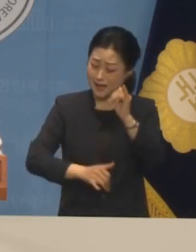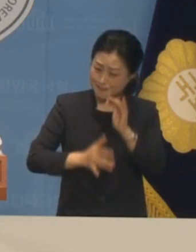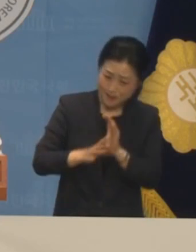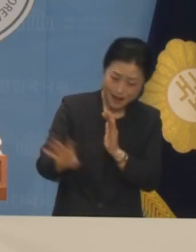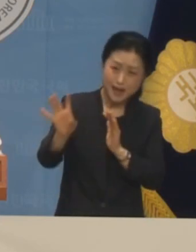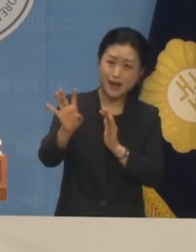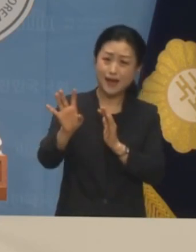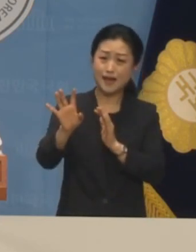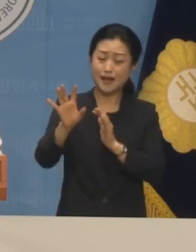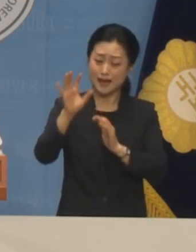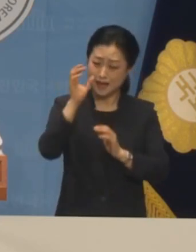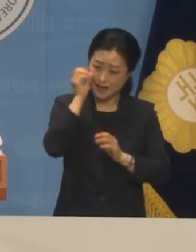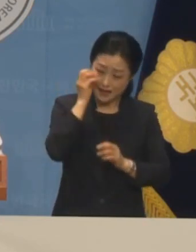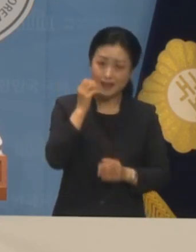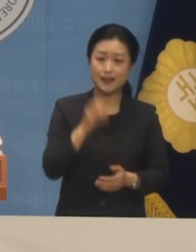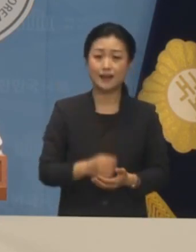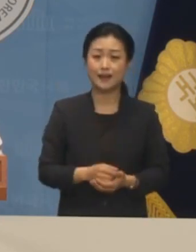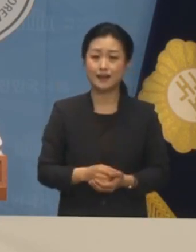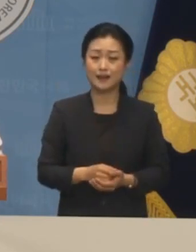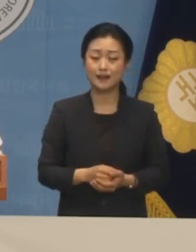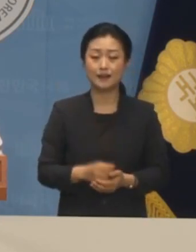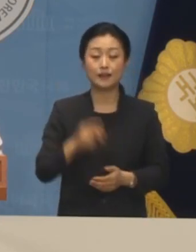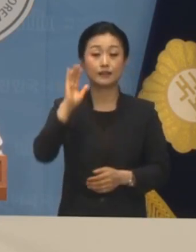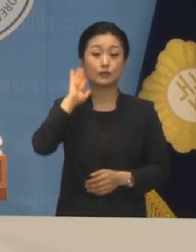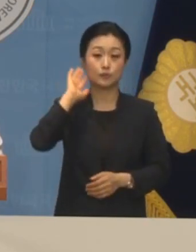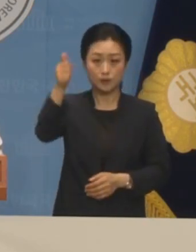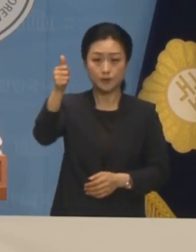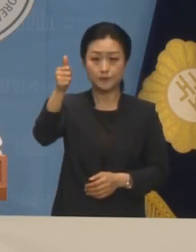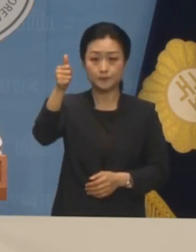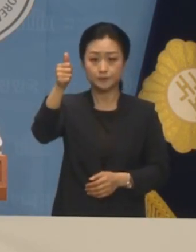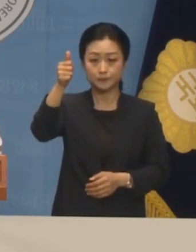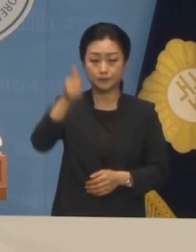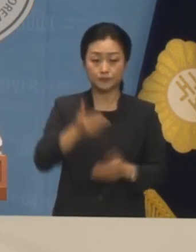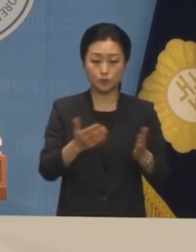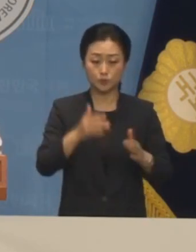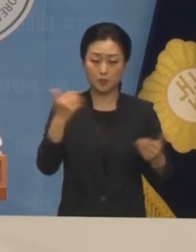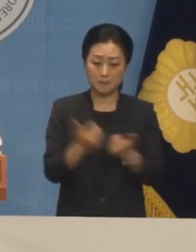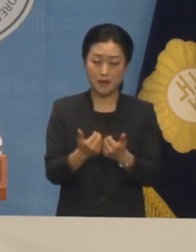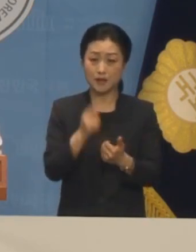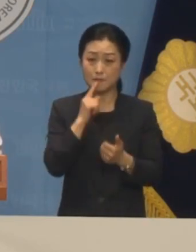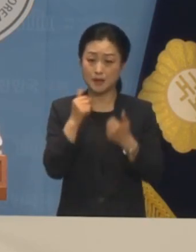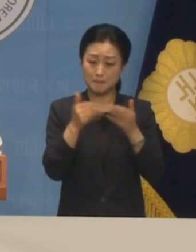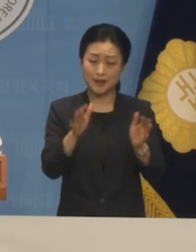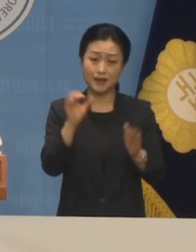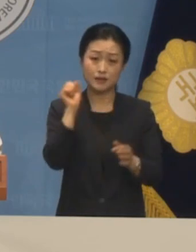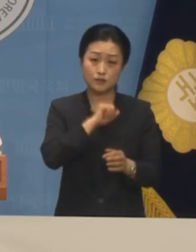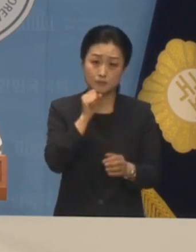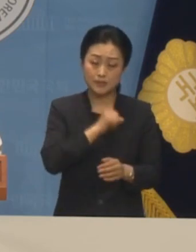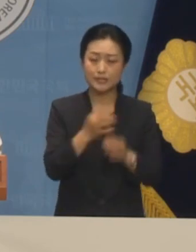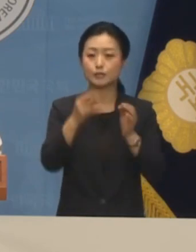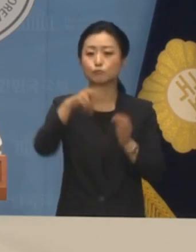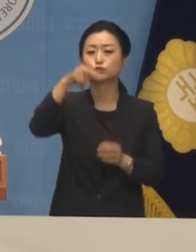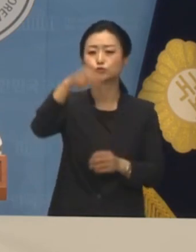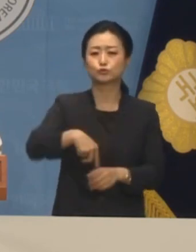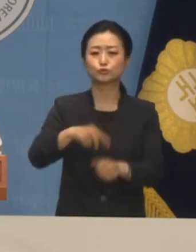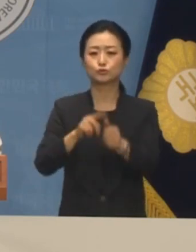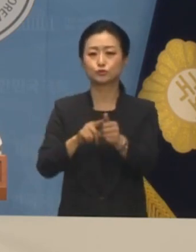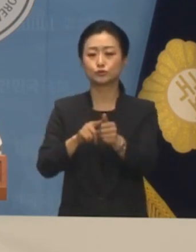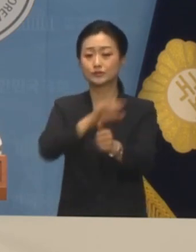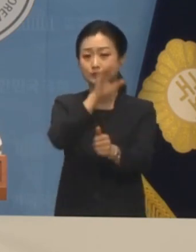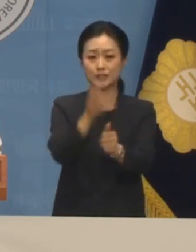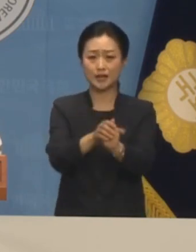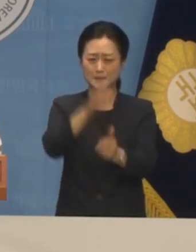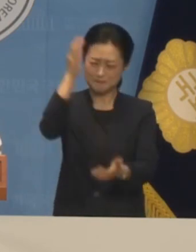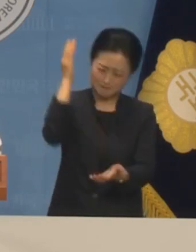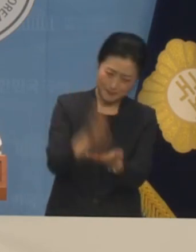흉기 있니다 윤성열 대통령은 반노동 망언 김문수 고용 노동부 장관 임명을